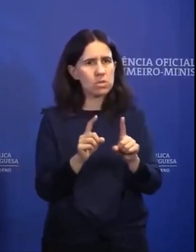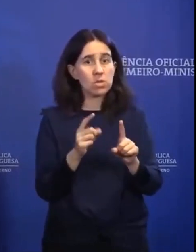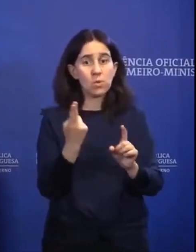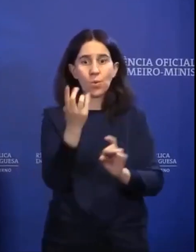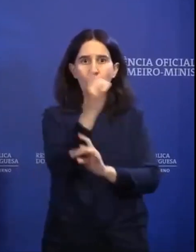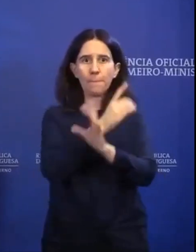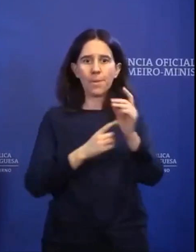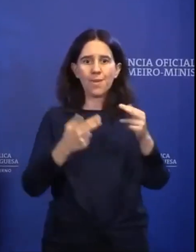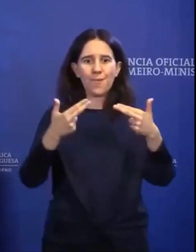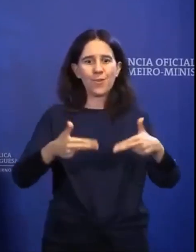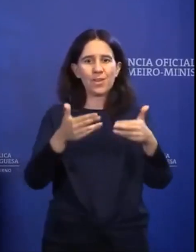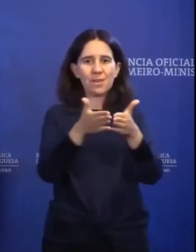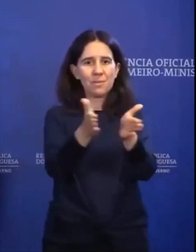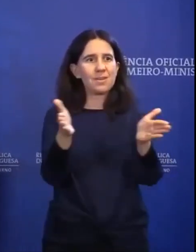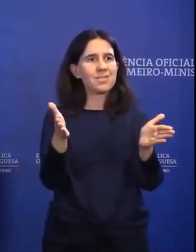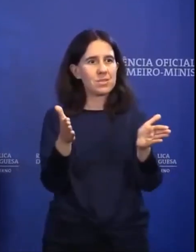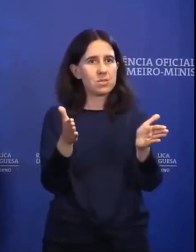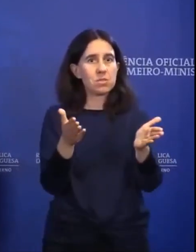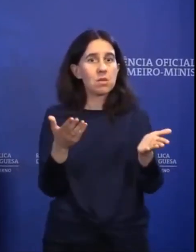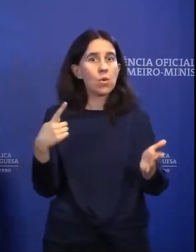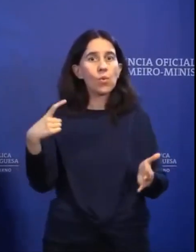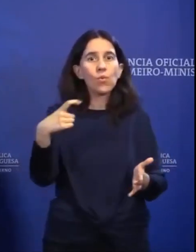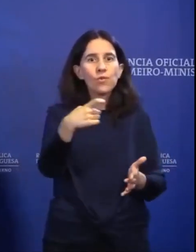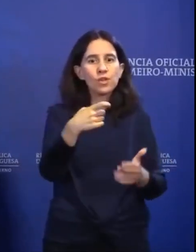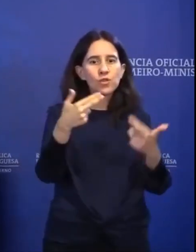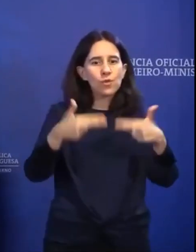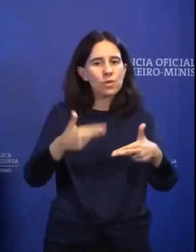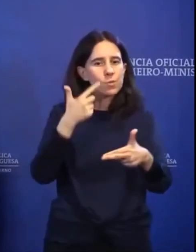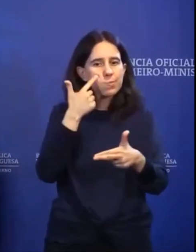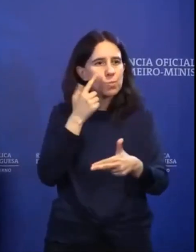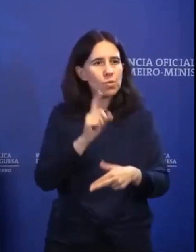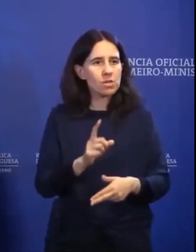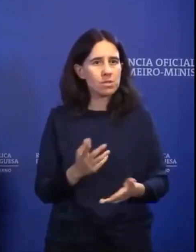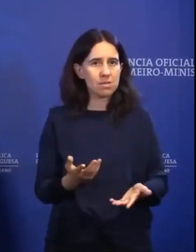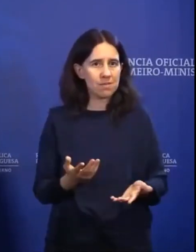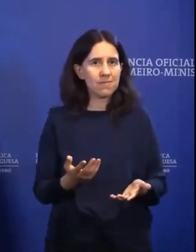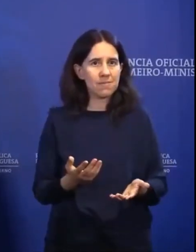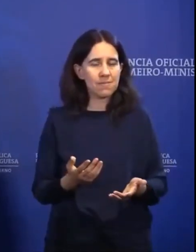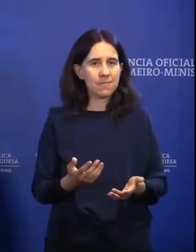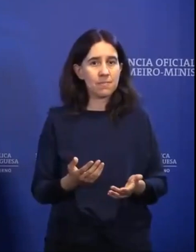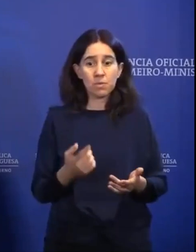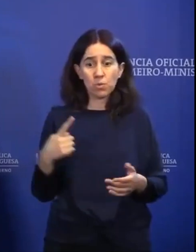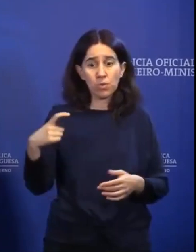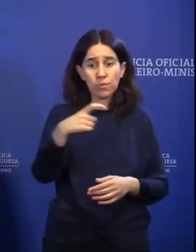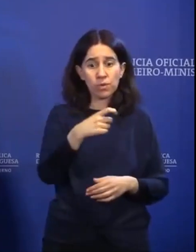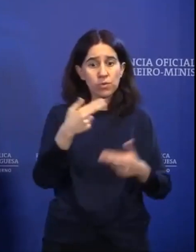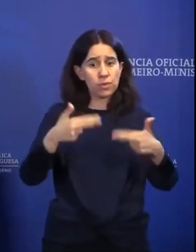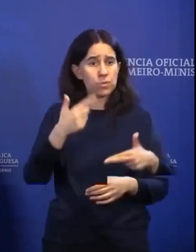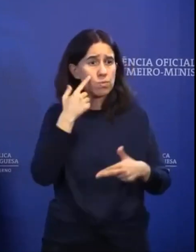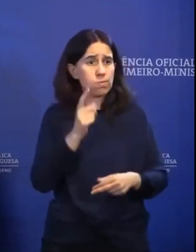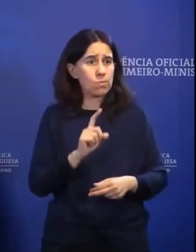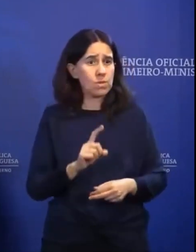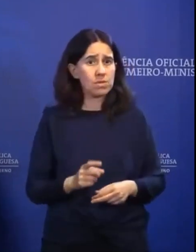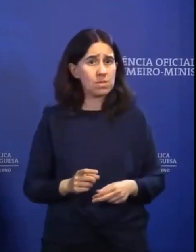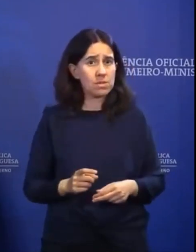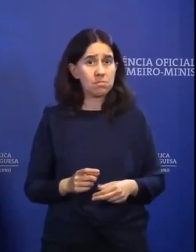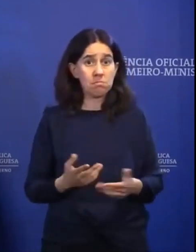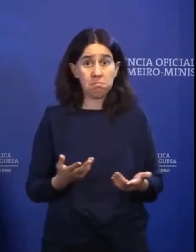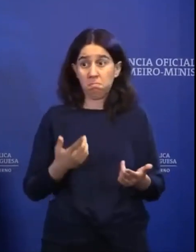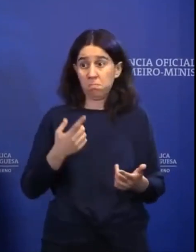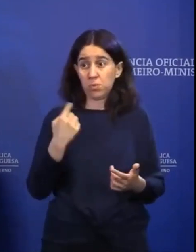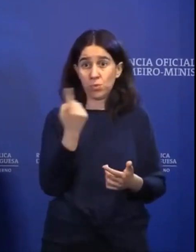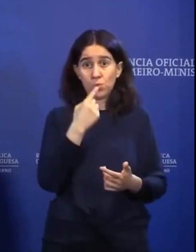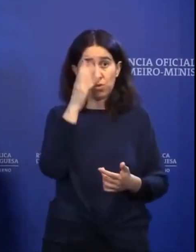europeias fronteiras abertas o vírus não conhece fronteiras a visão que a soleira